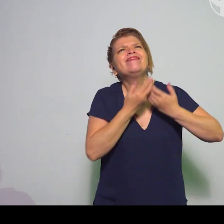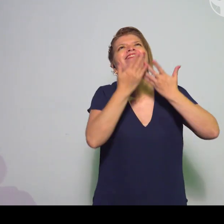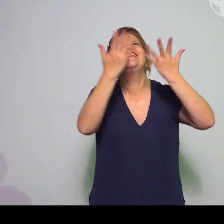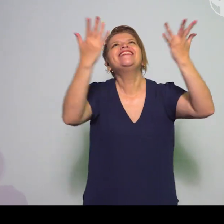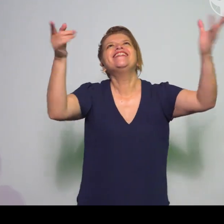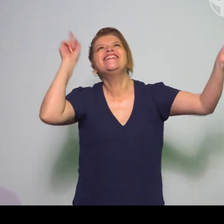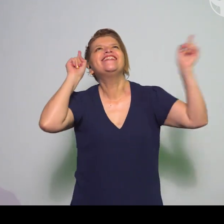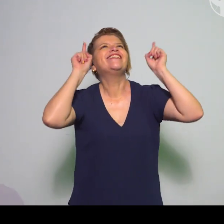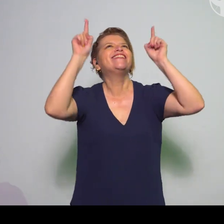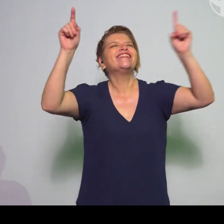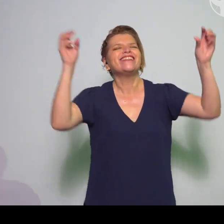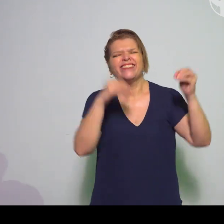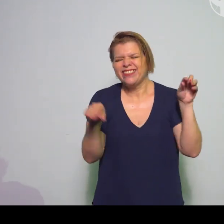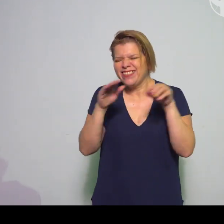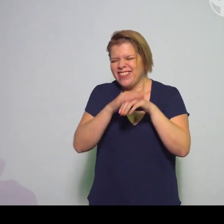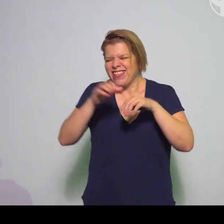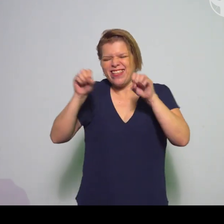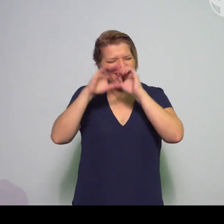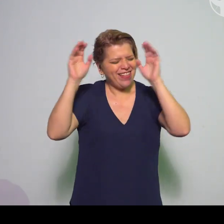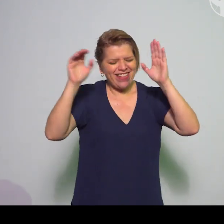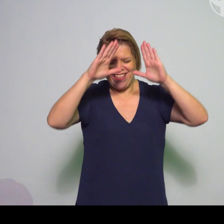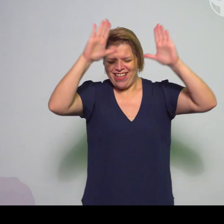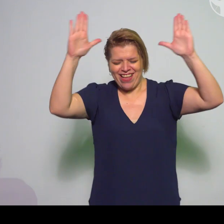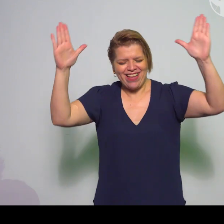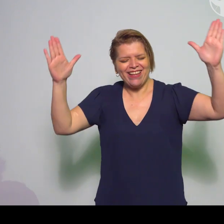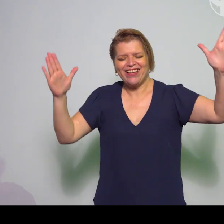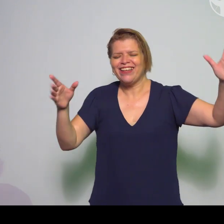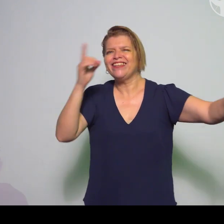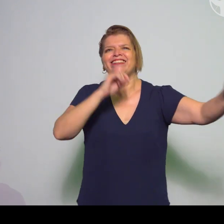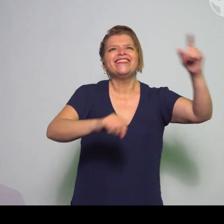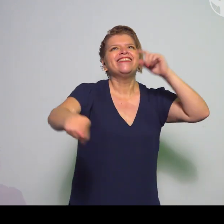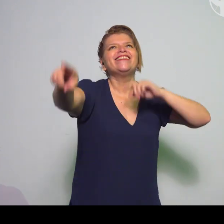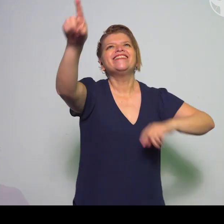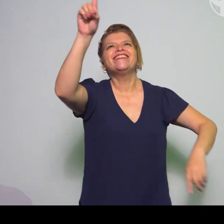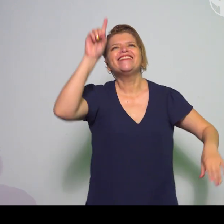grande, mucho más grande.